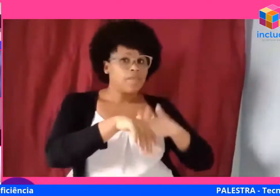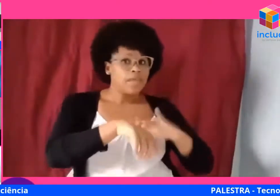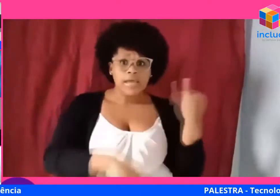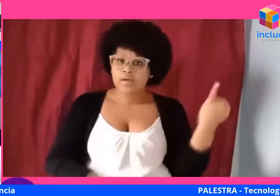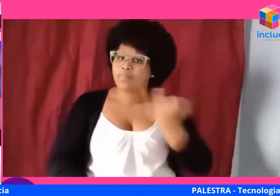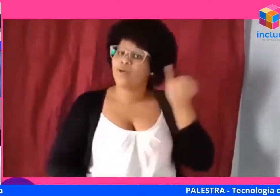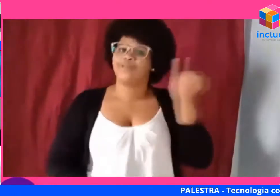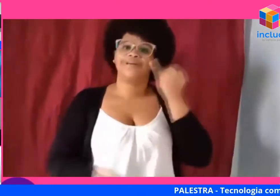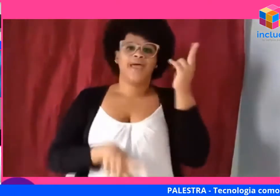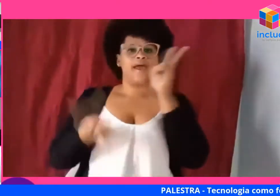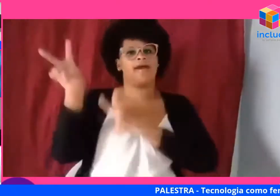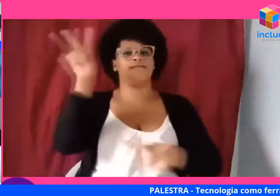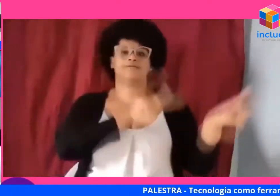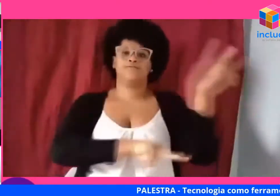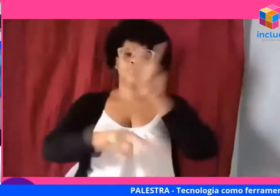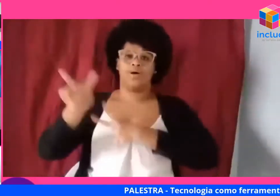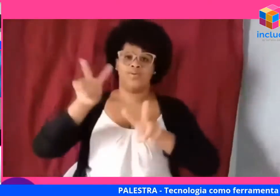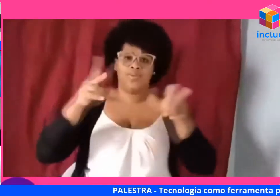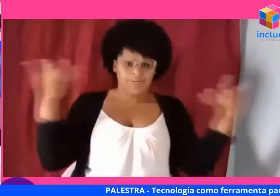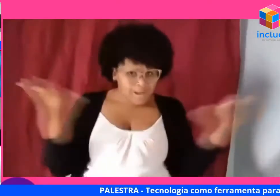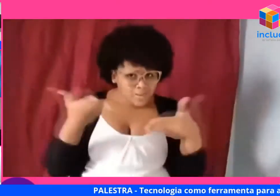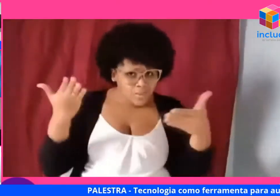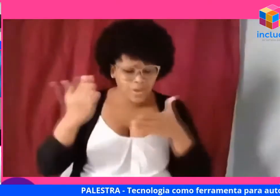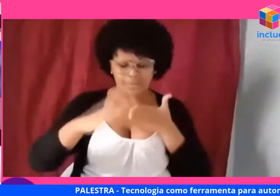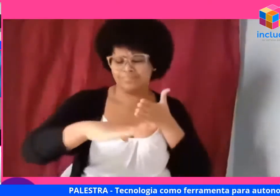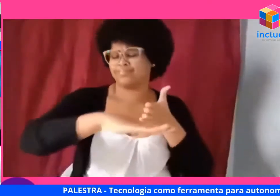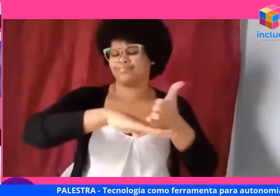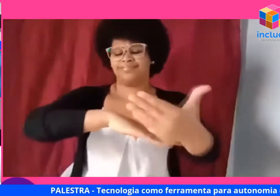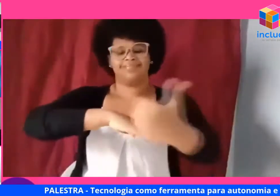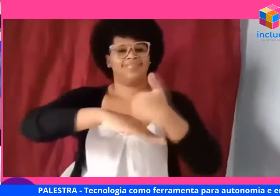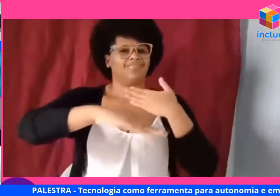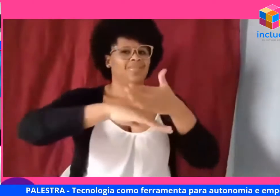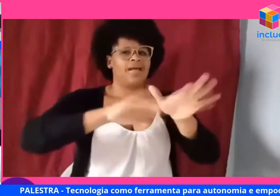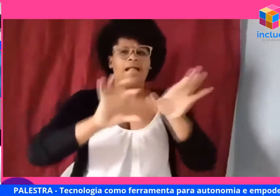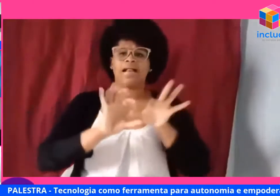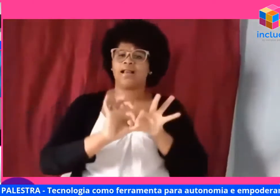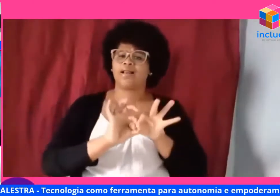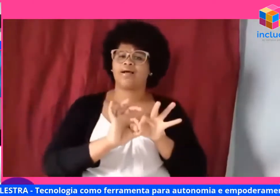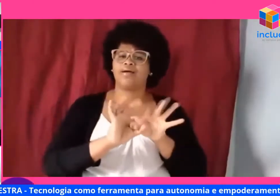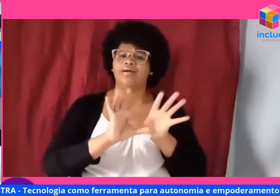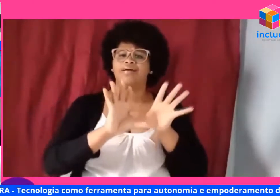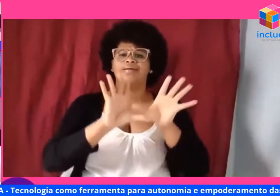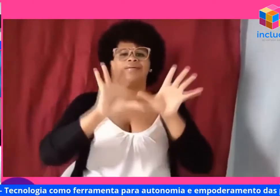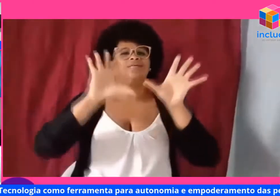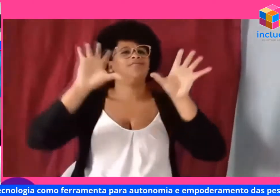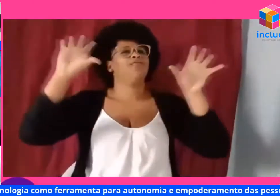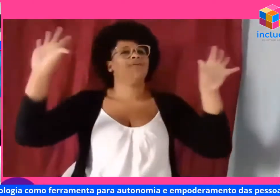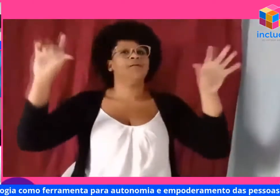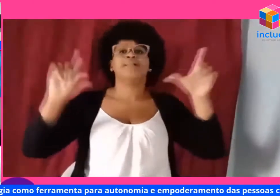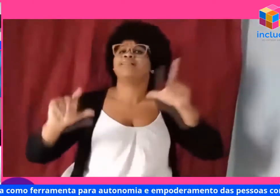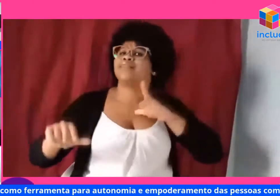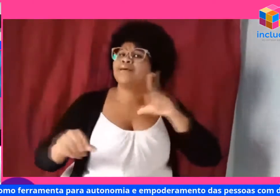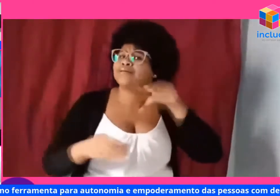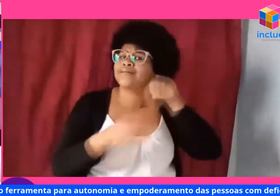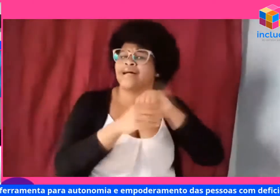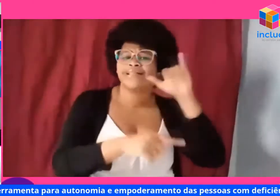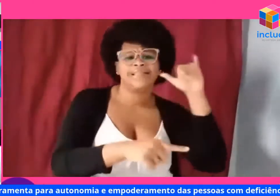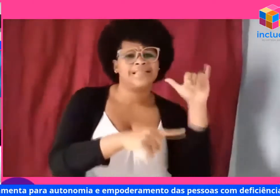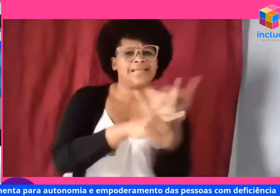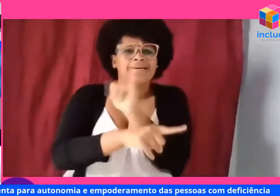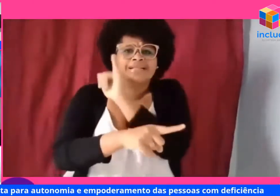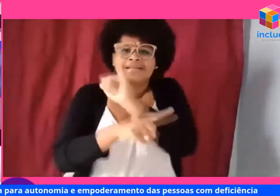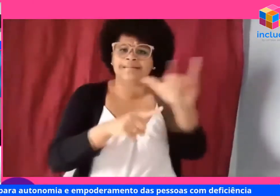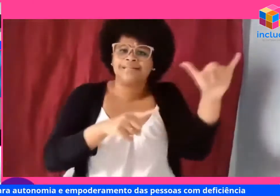imagem. Isso é o mais importante. Somos visuais, né? E tem acessibilidade, é livre, é tudo